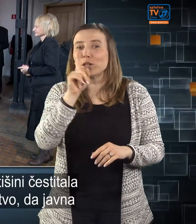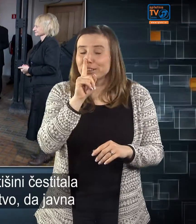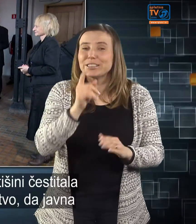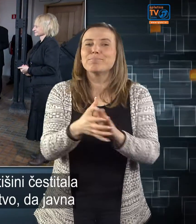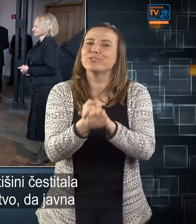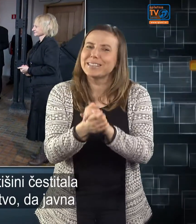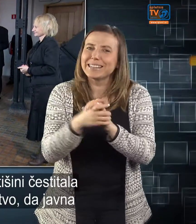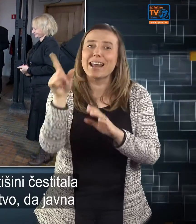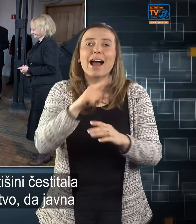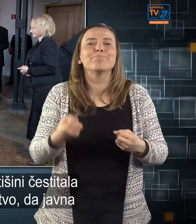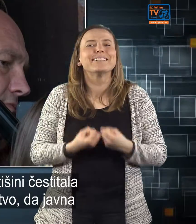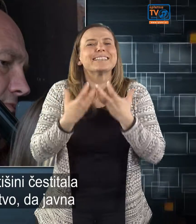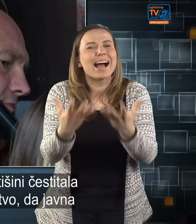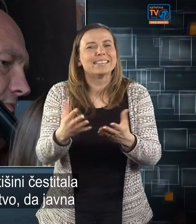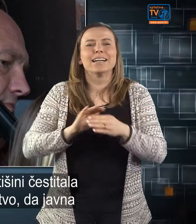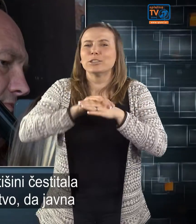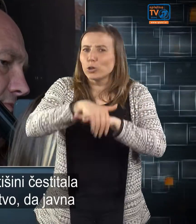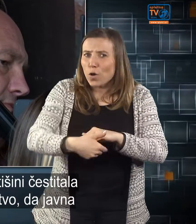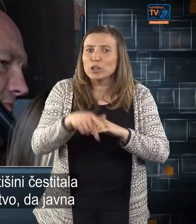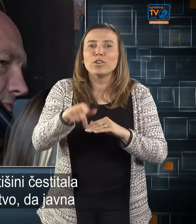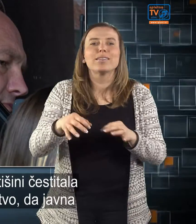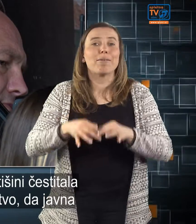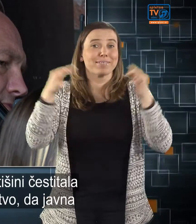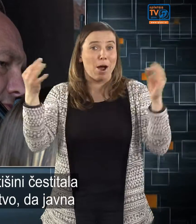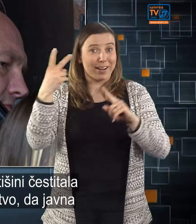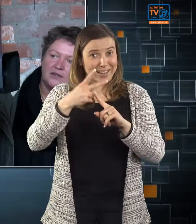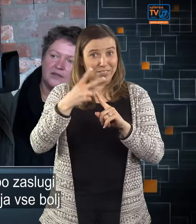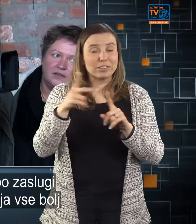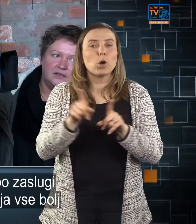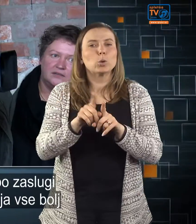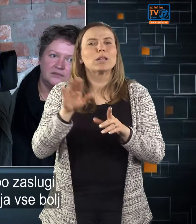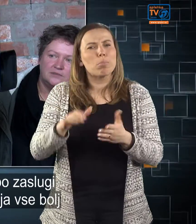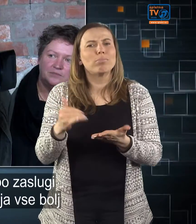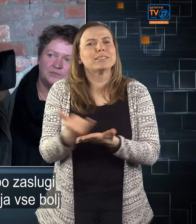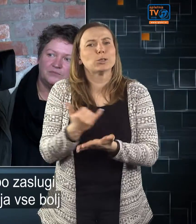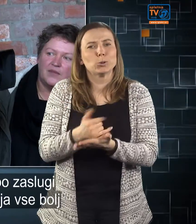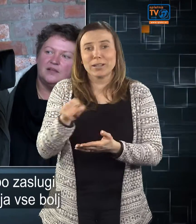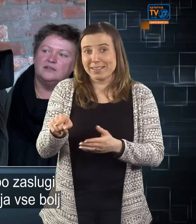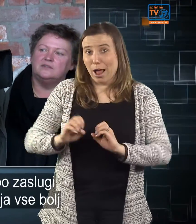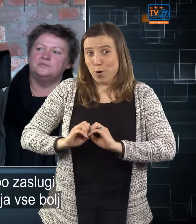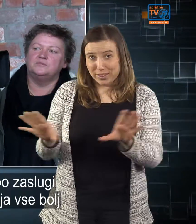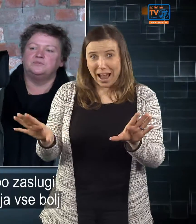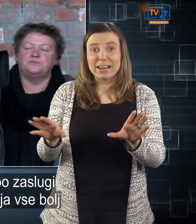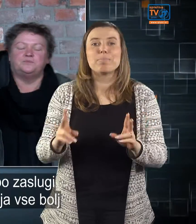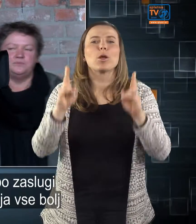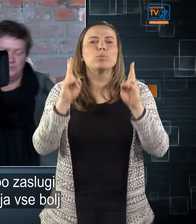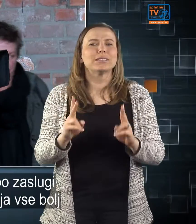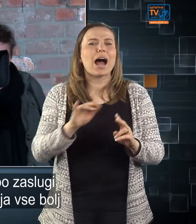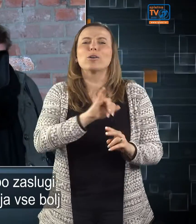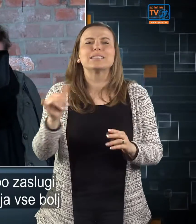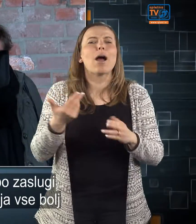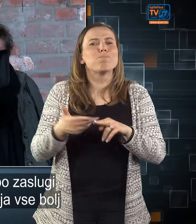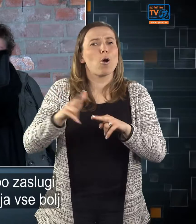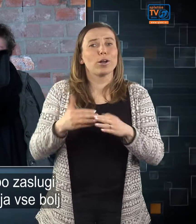in izrazila zadovoljstvo, da javna televizija, tudi po zaslugi te oddaje, postaja vse bolj dostopna